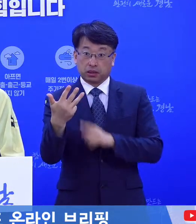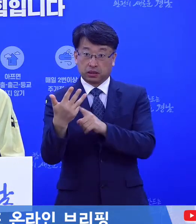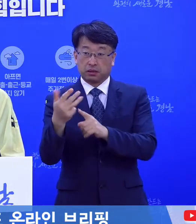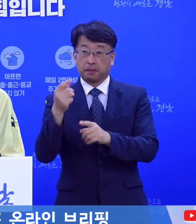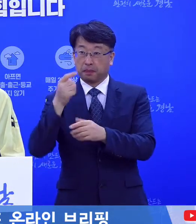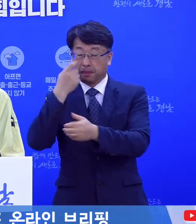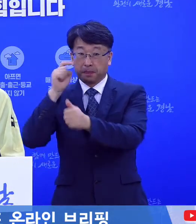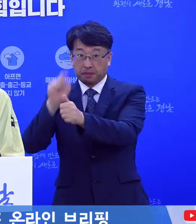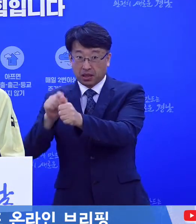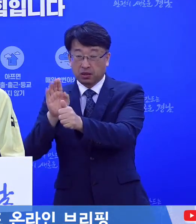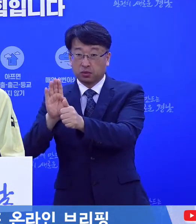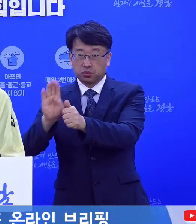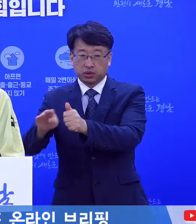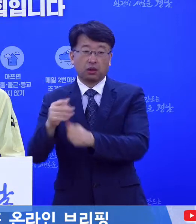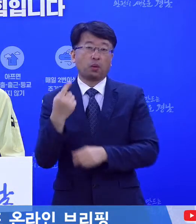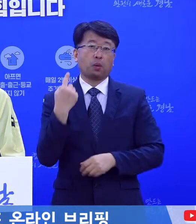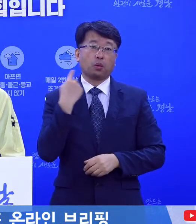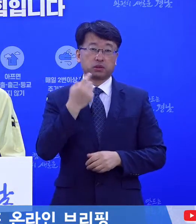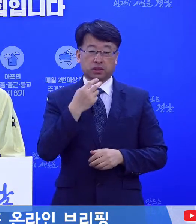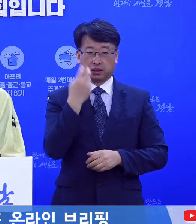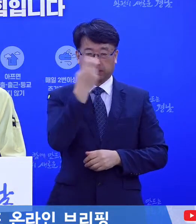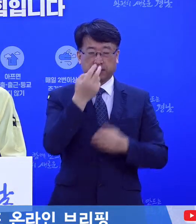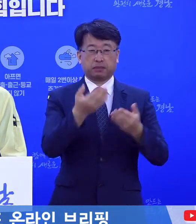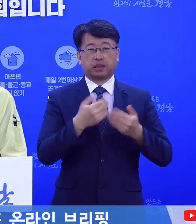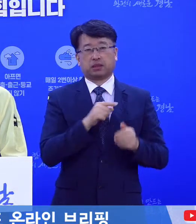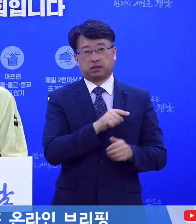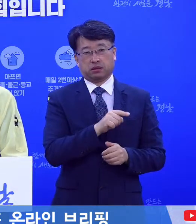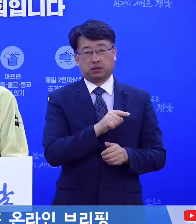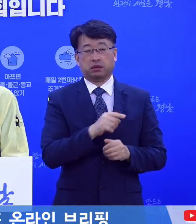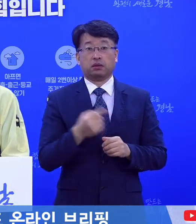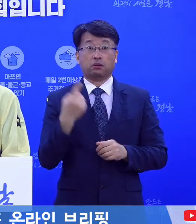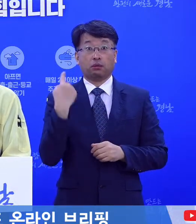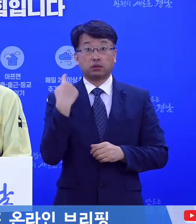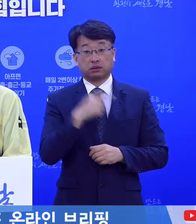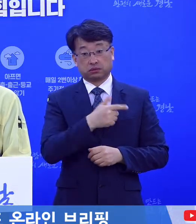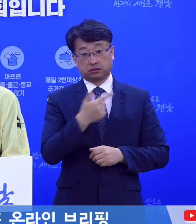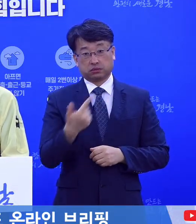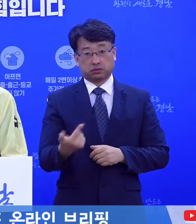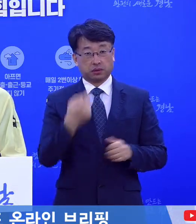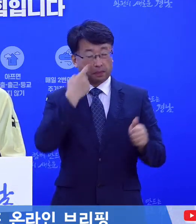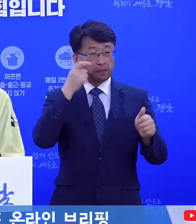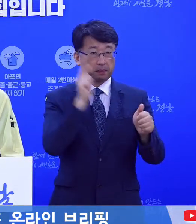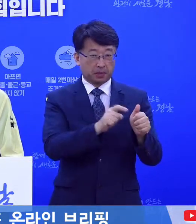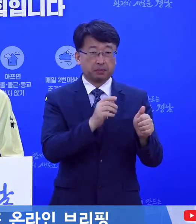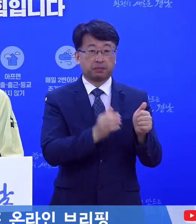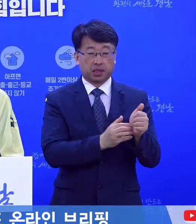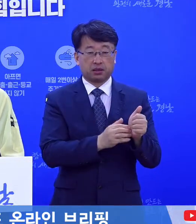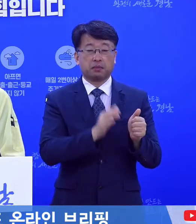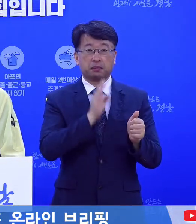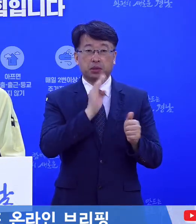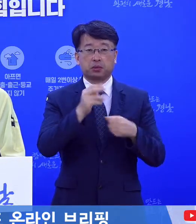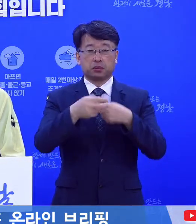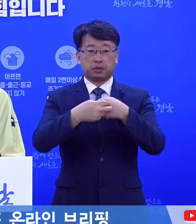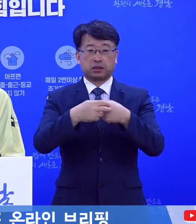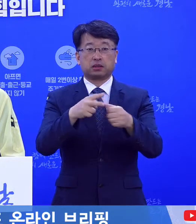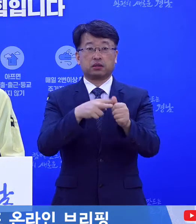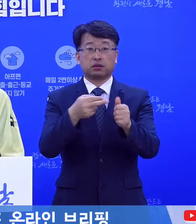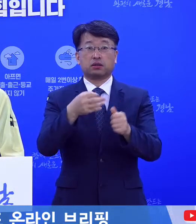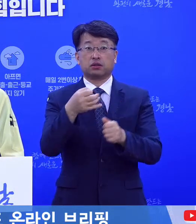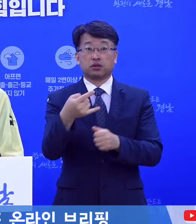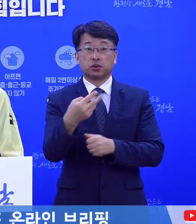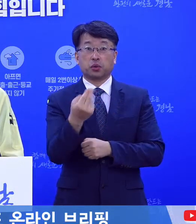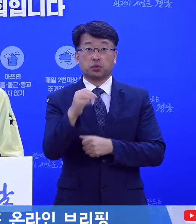후 어제 마산보건소에서 검사를 받았고, 어제 저녁 양성 판정 후에 마산의료원에